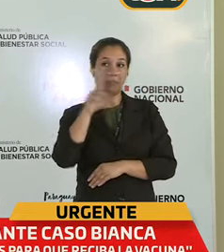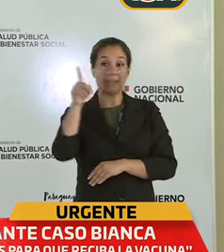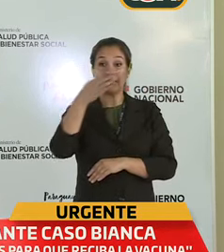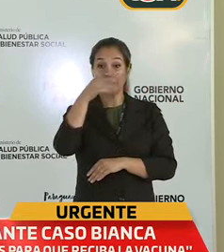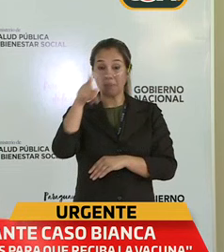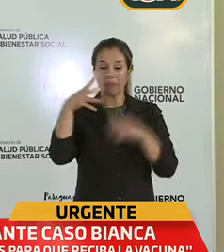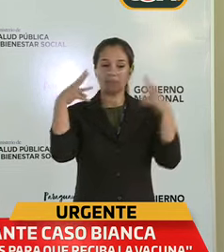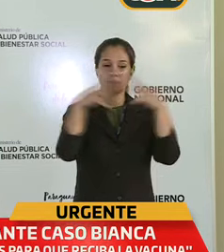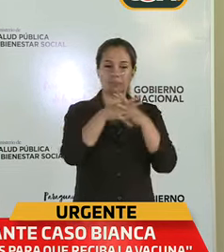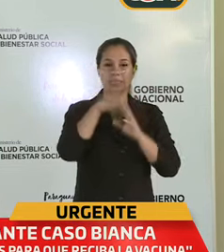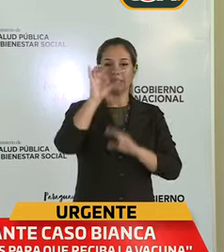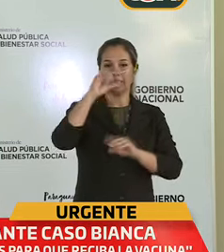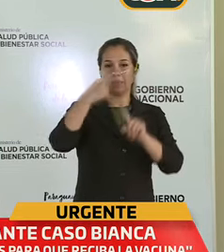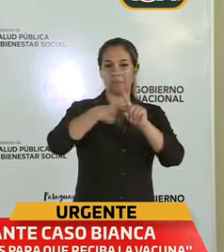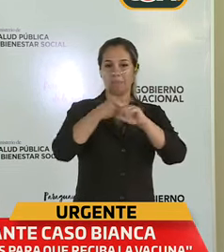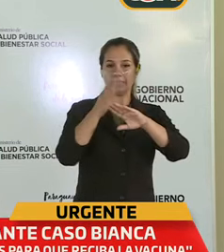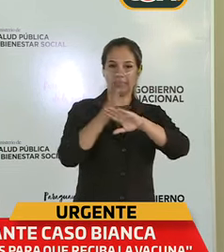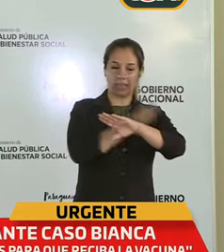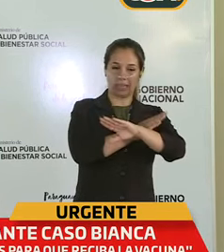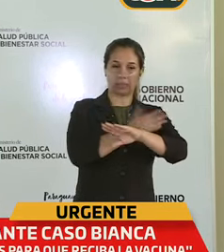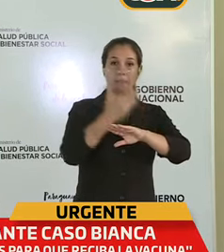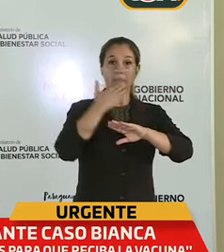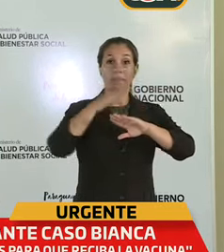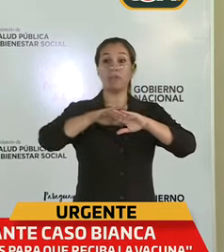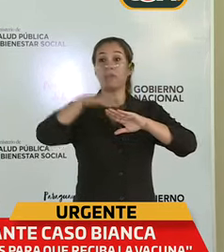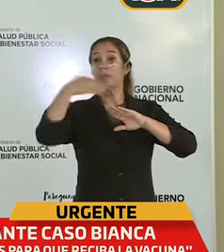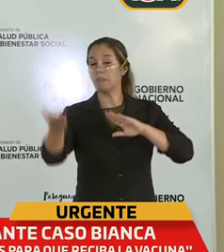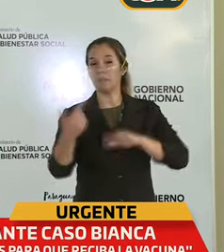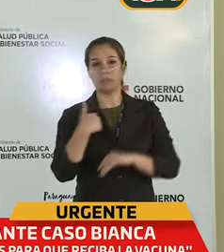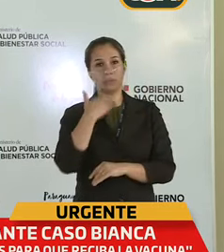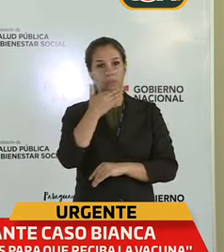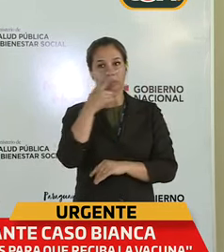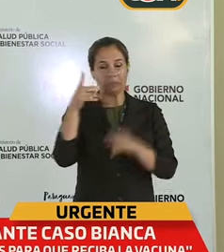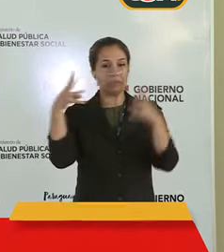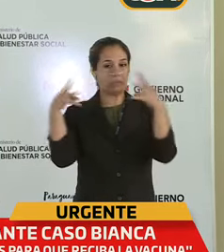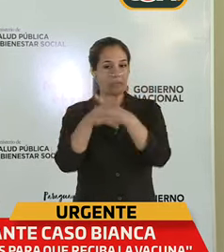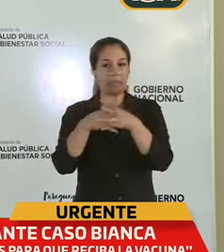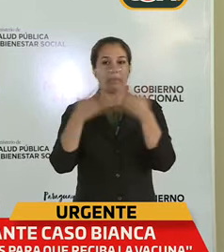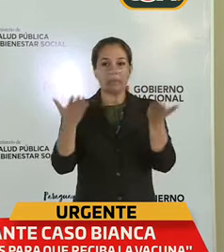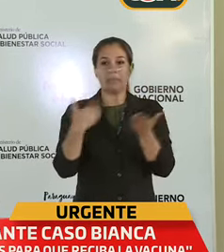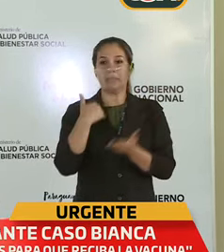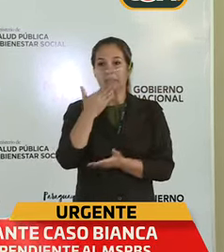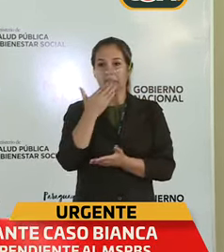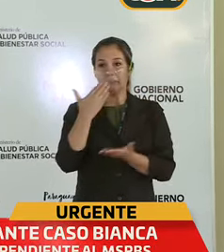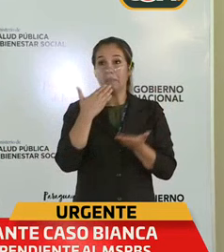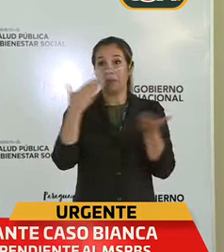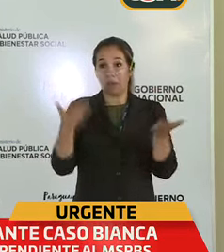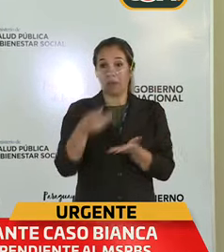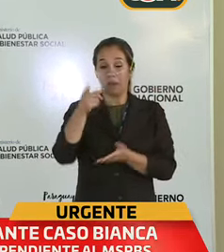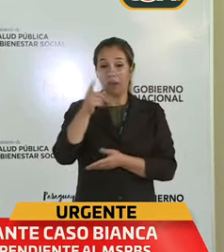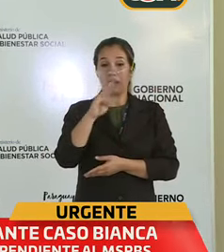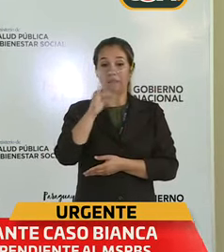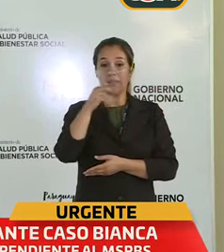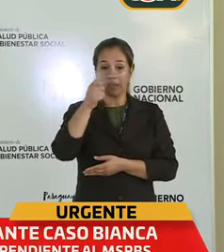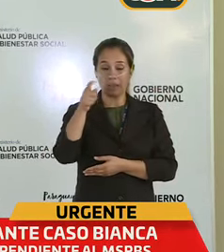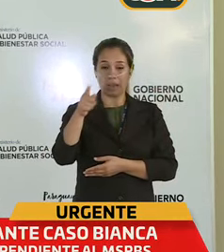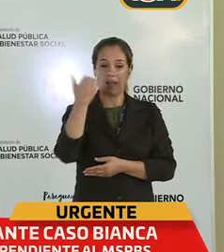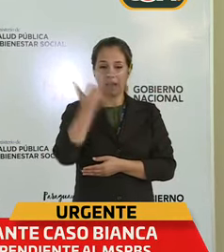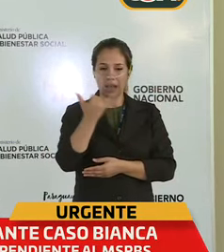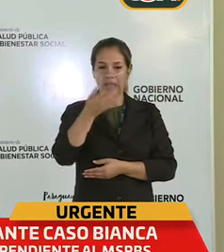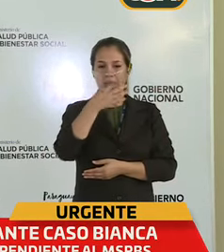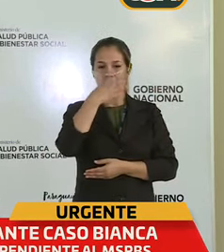negativo la enfermedad, el tratamiento farmacológico que está planteado, pero Bianca estaba con tratamiento con